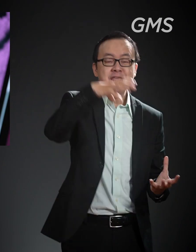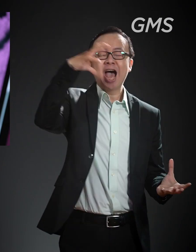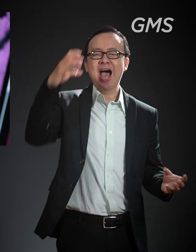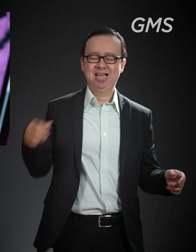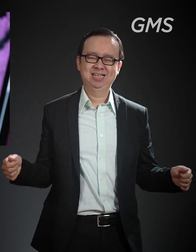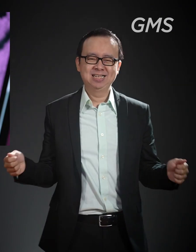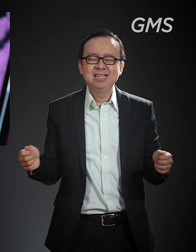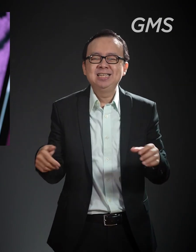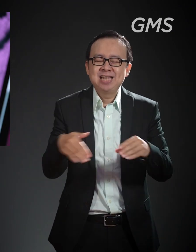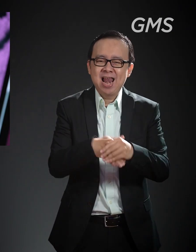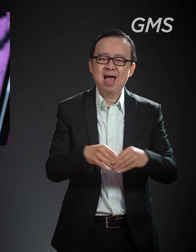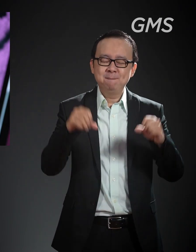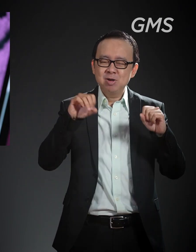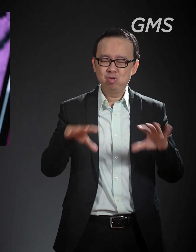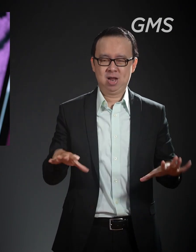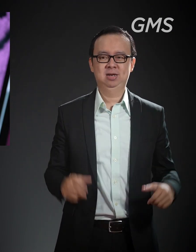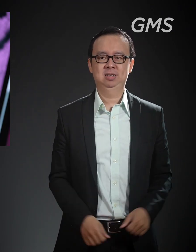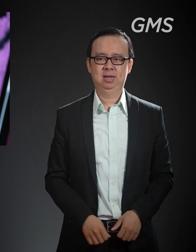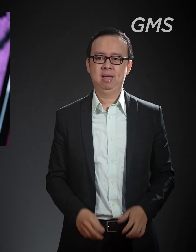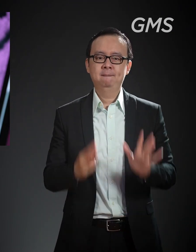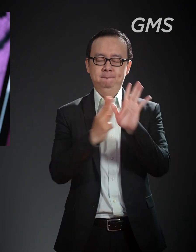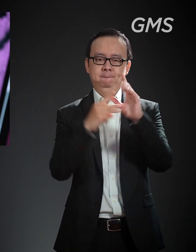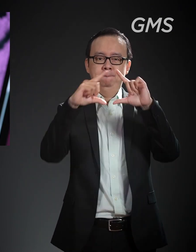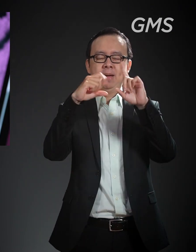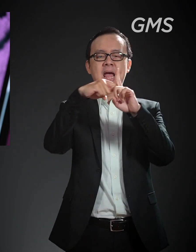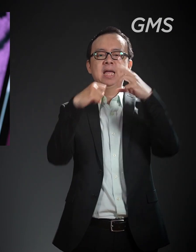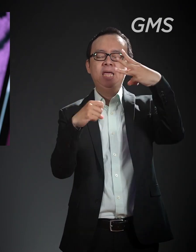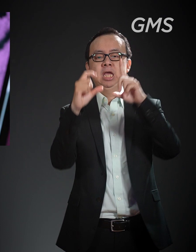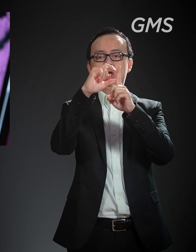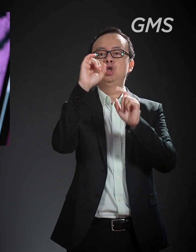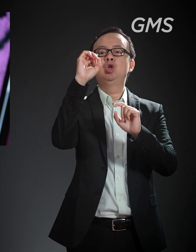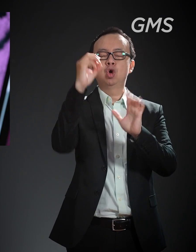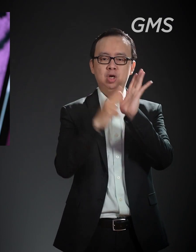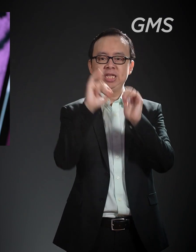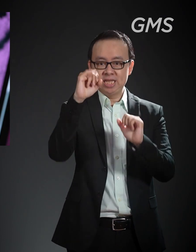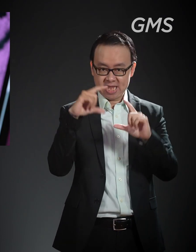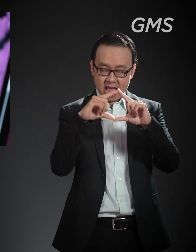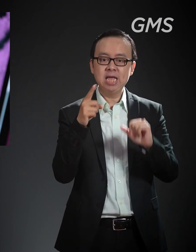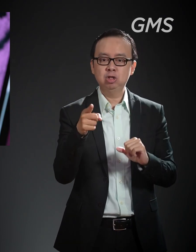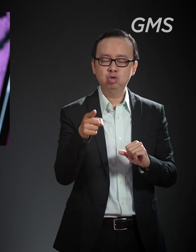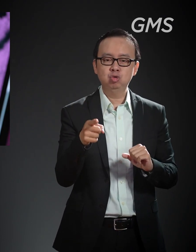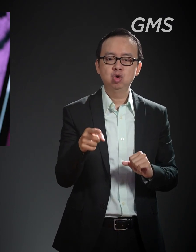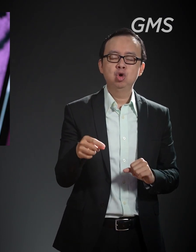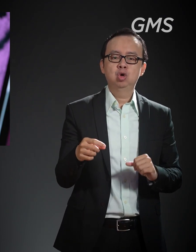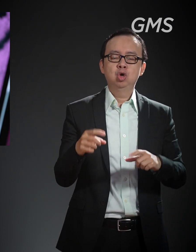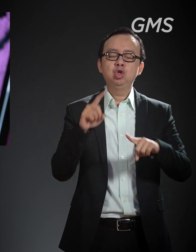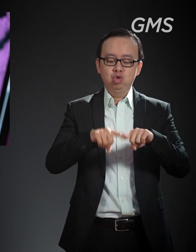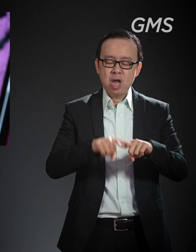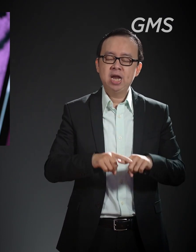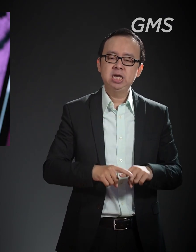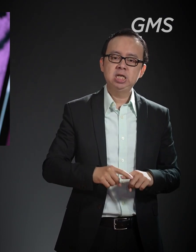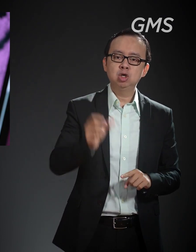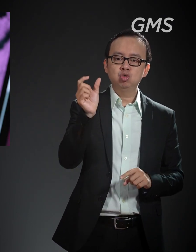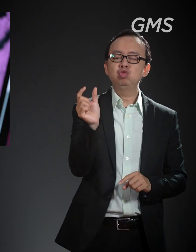Makedonia adalah Yunani Utara. Tempat itu adalah wilayah Alexander the Great dalam sejarah.